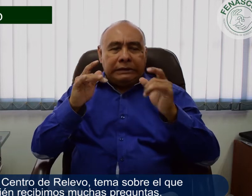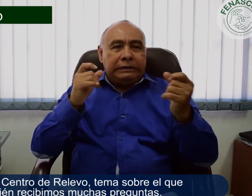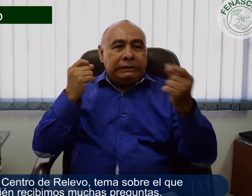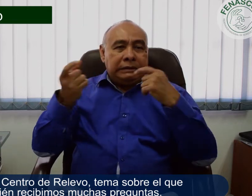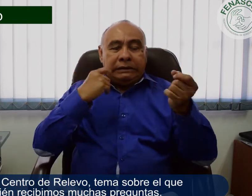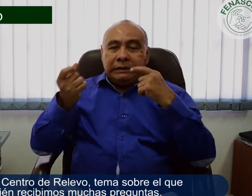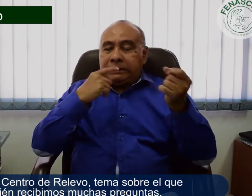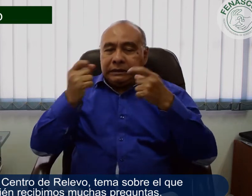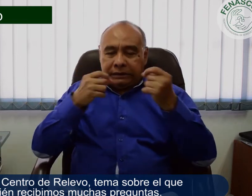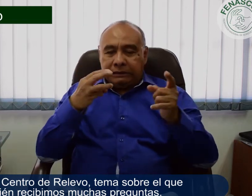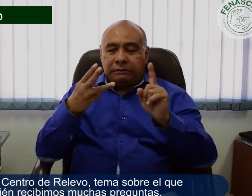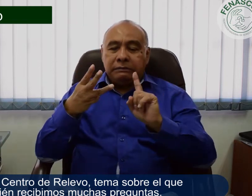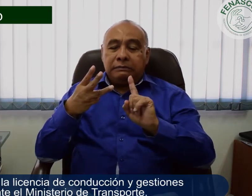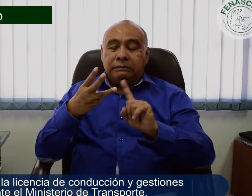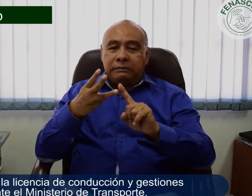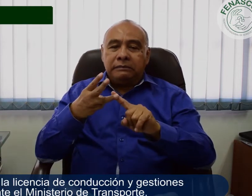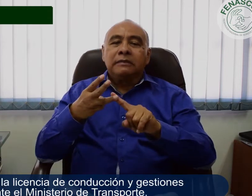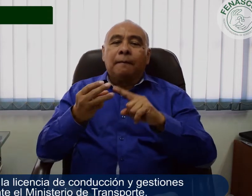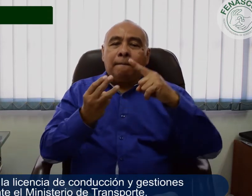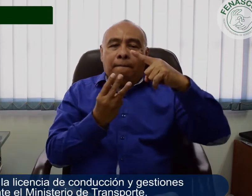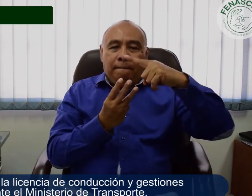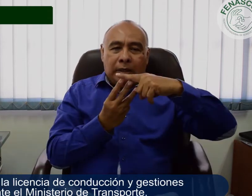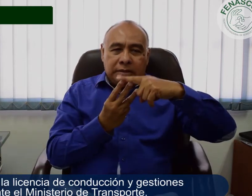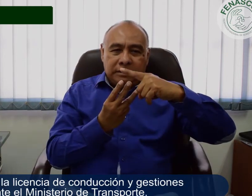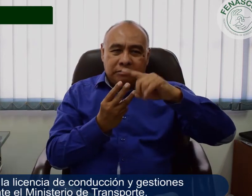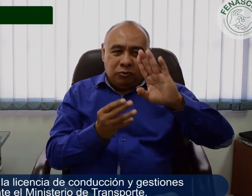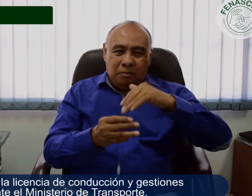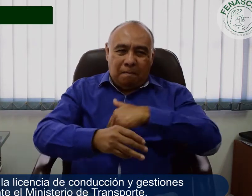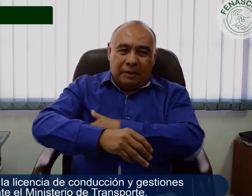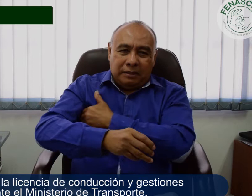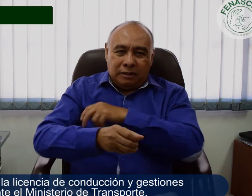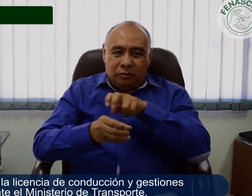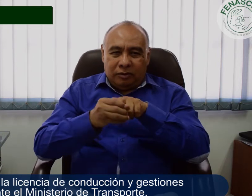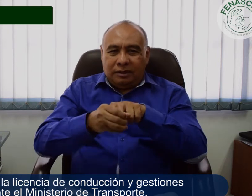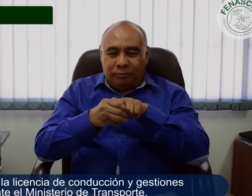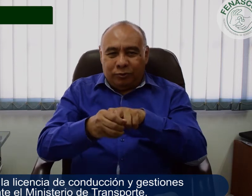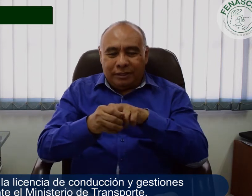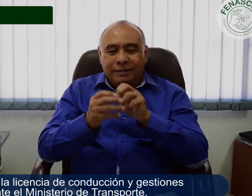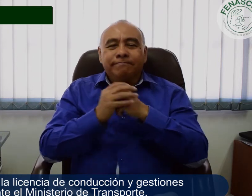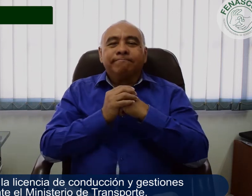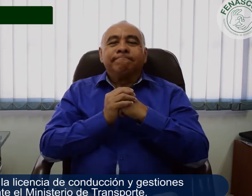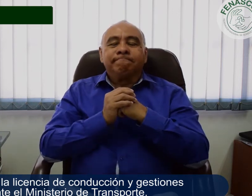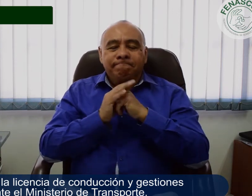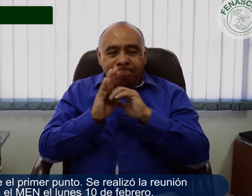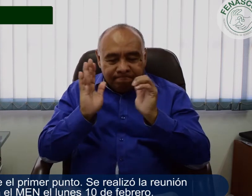recibimos muchas preguntas. Y tercero, la licencia de conducción y gestiones ante el Ministerio de Transporte. Bien,